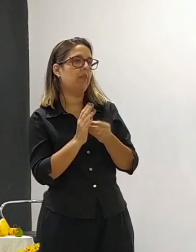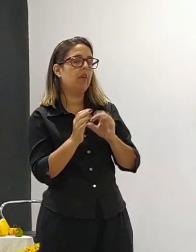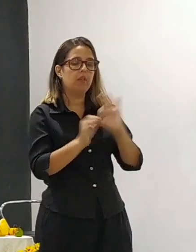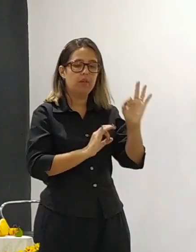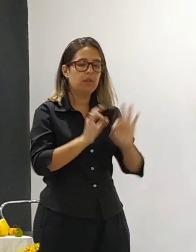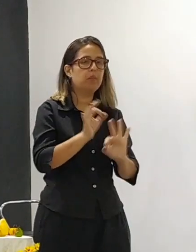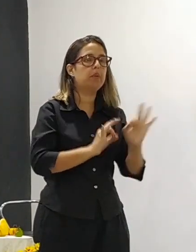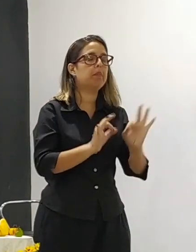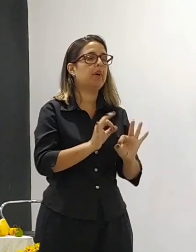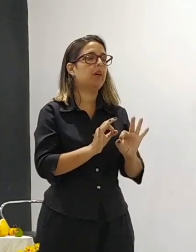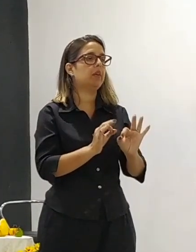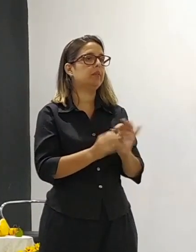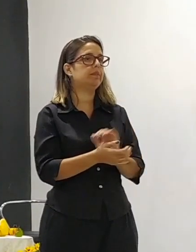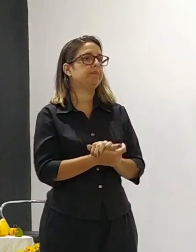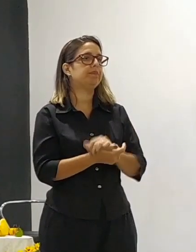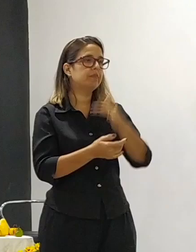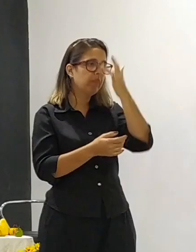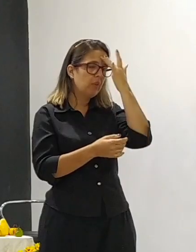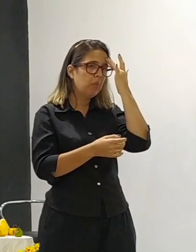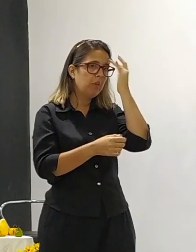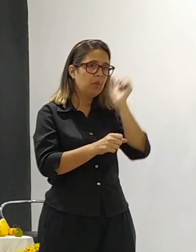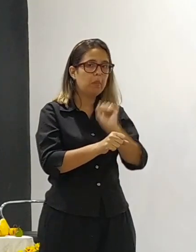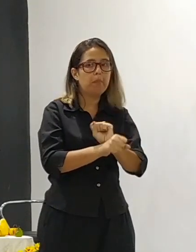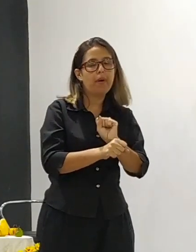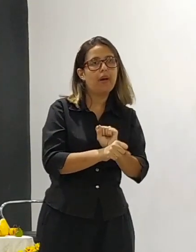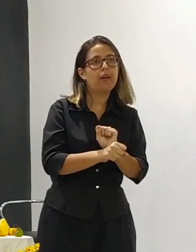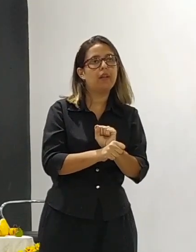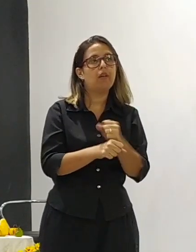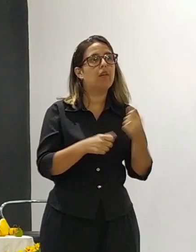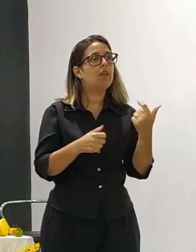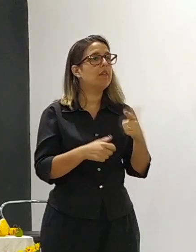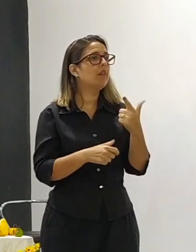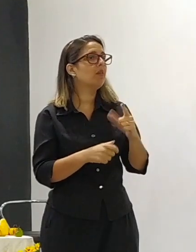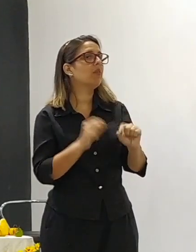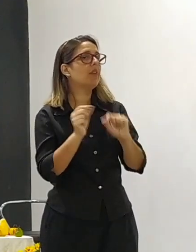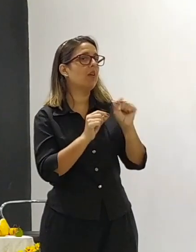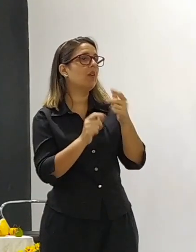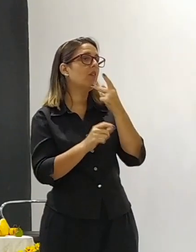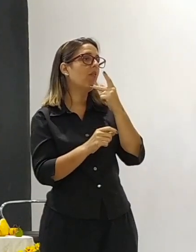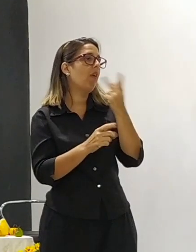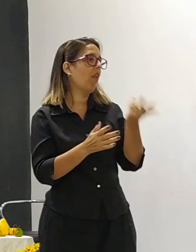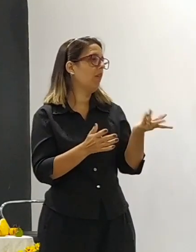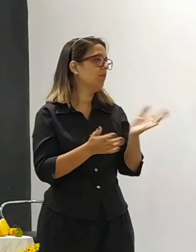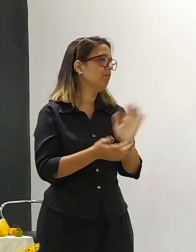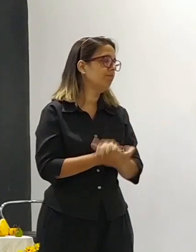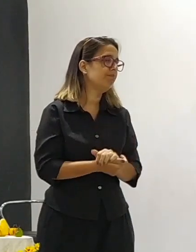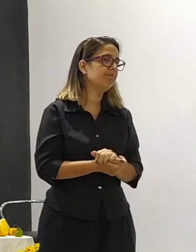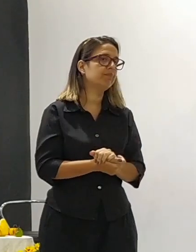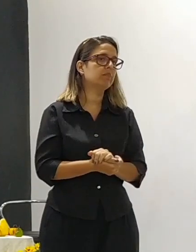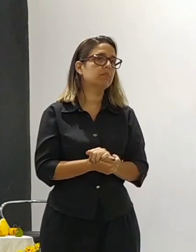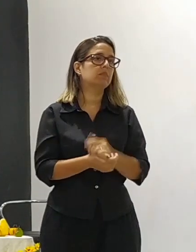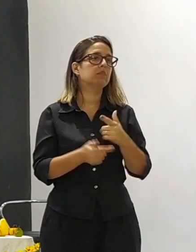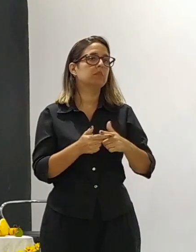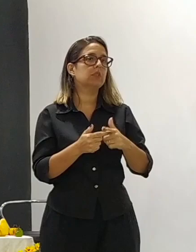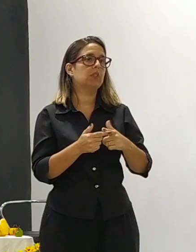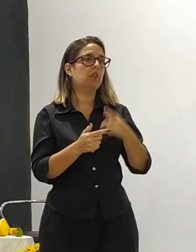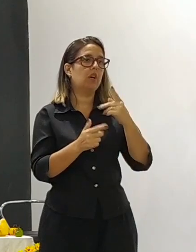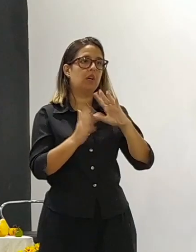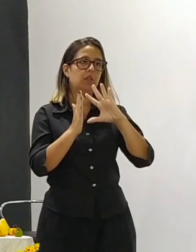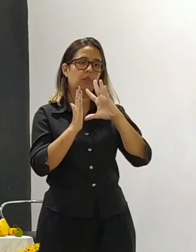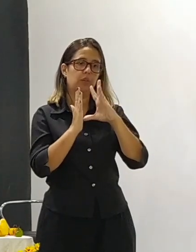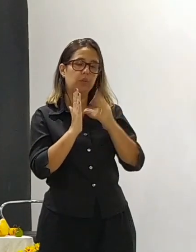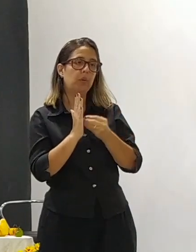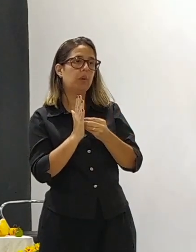e aí alguém para perto de você com um problema, você não tem palavra para dizer, porque a tua palavra não vai mudar a vida do